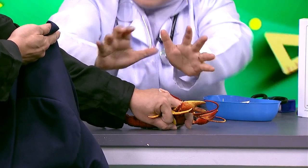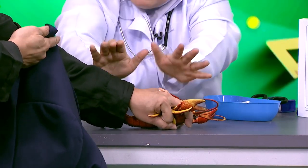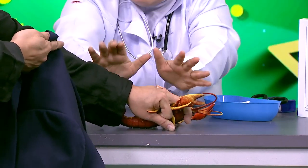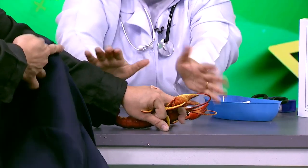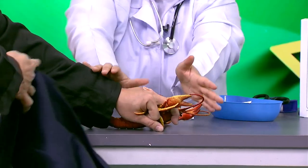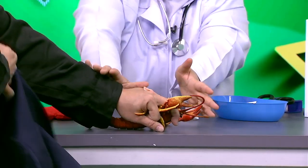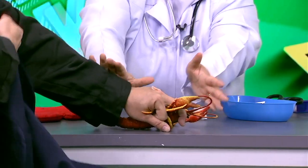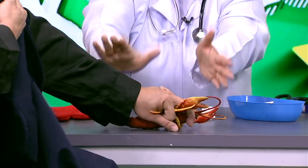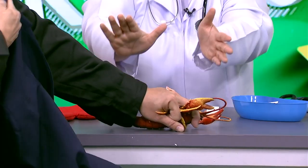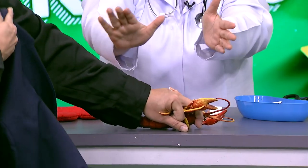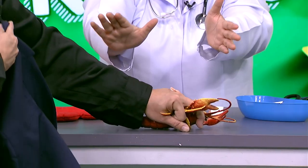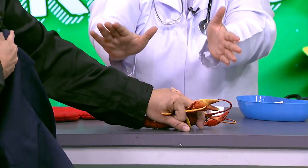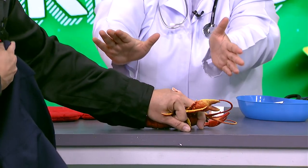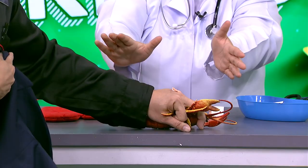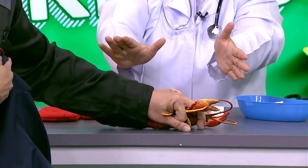Okay.